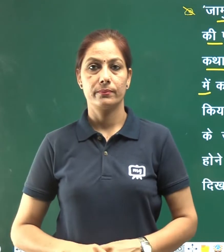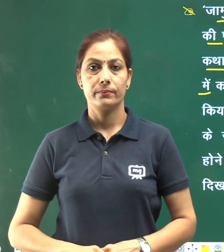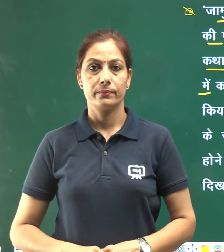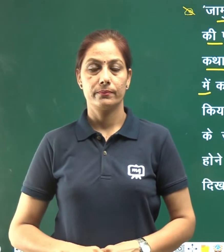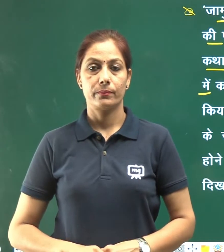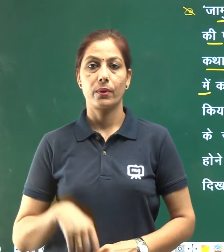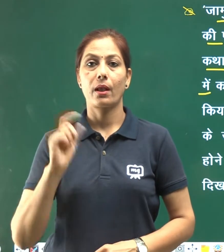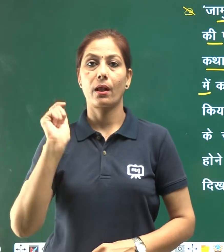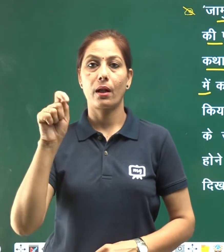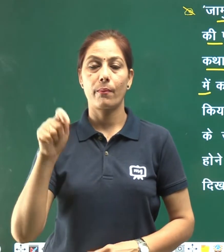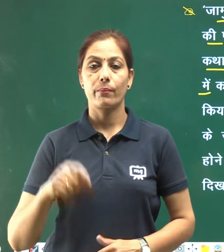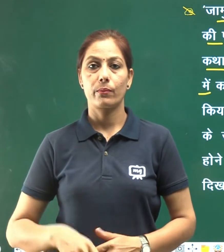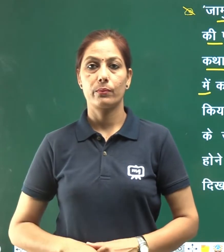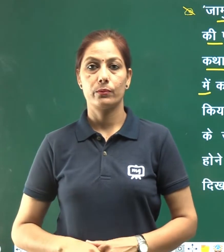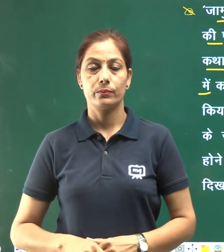काम को